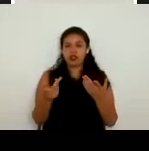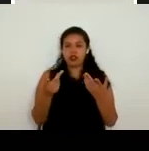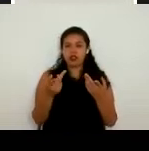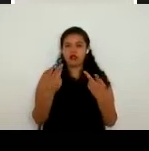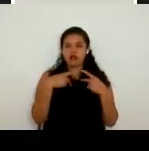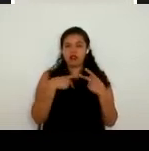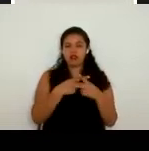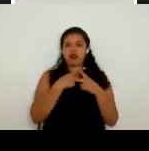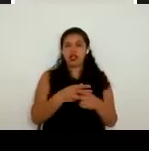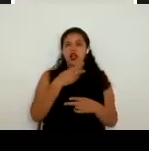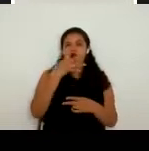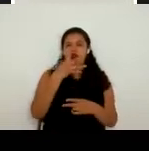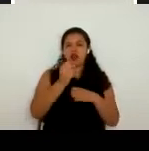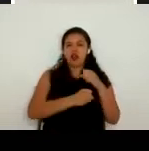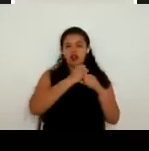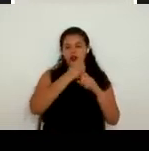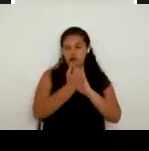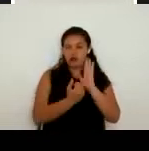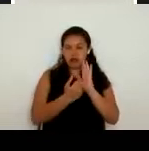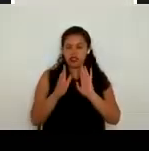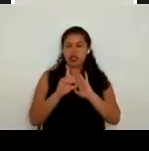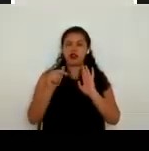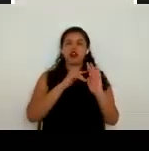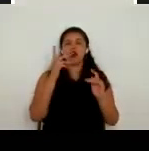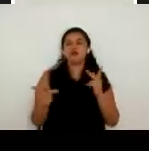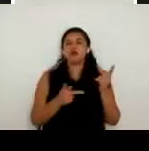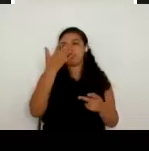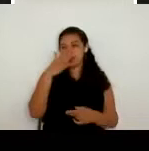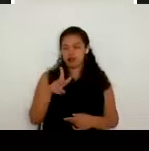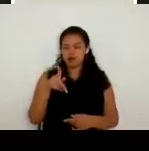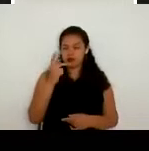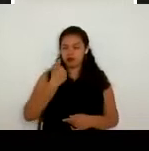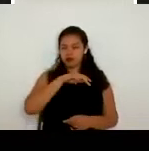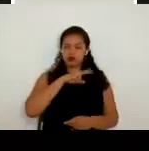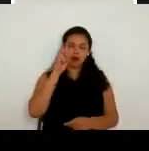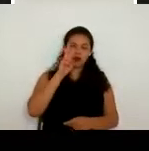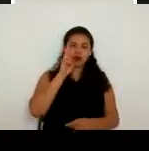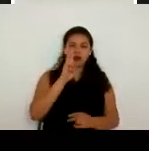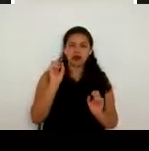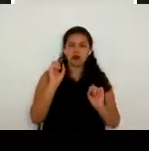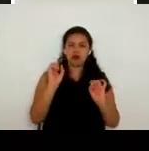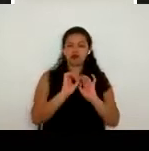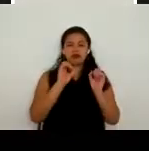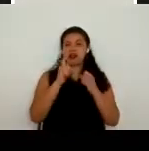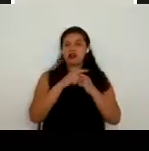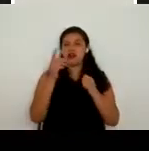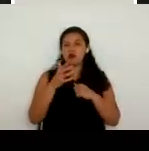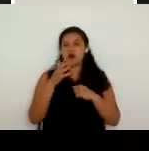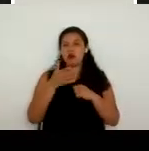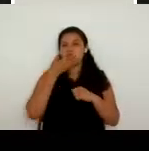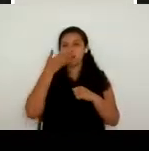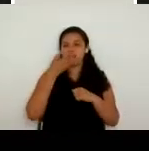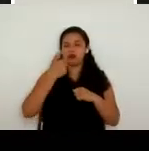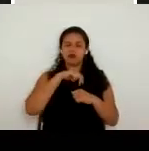menos entonces pasamos hasta la pregunta 10 pero bueno vamos a verlo como en una situación habitual les preguntamos